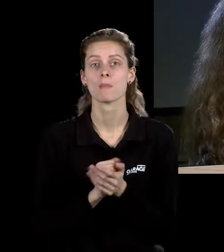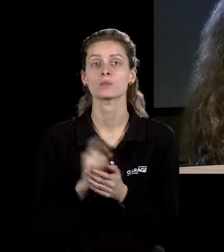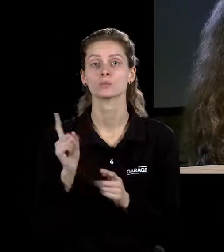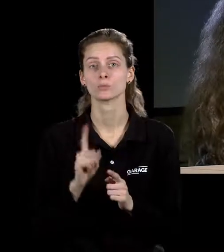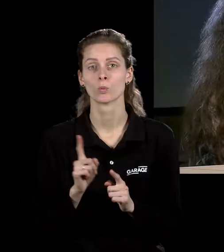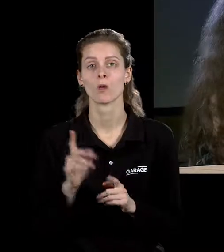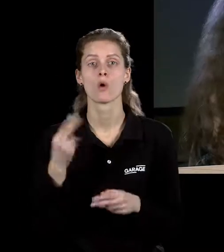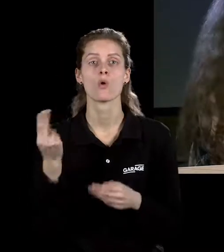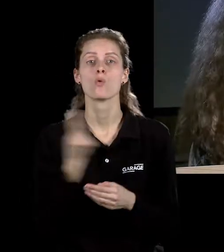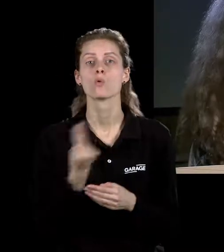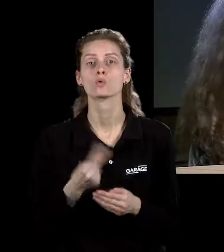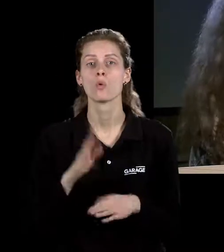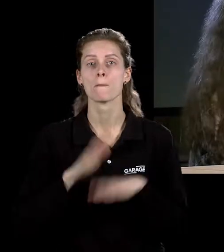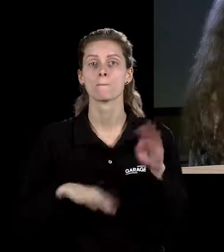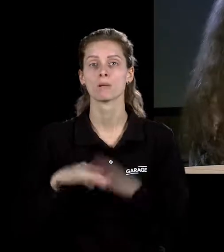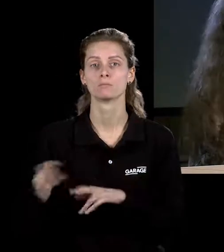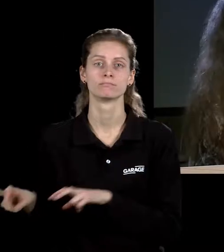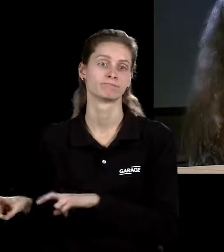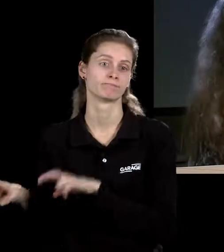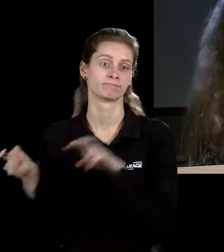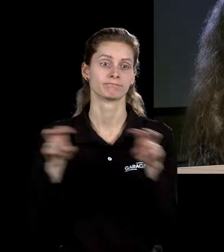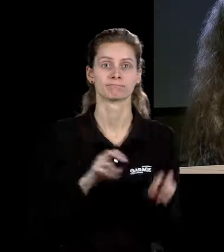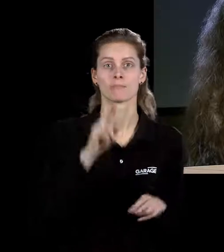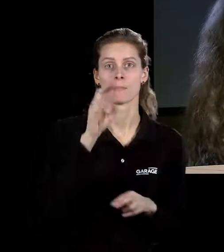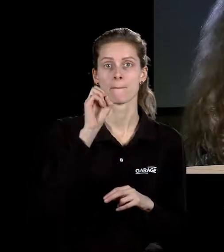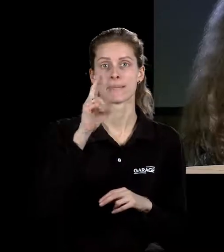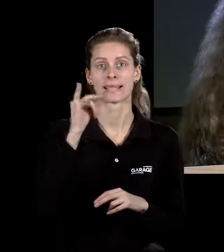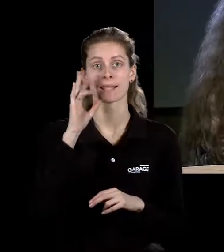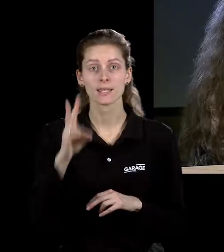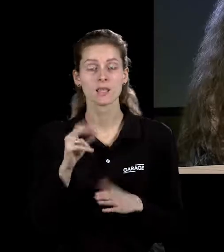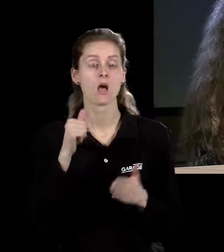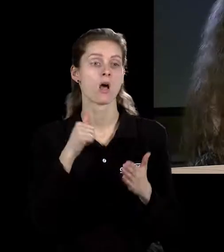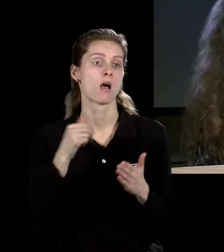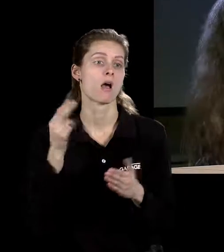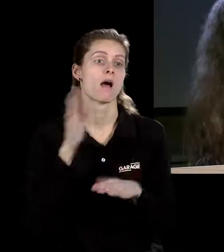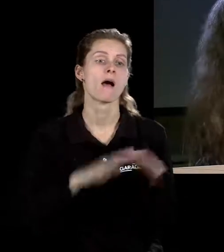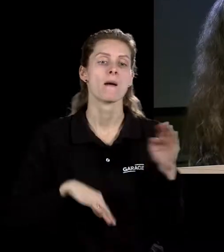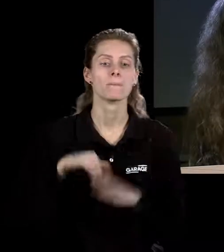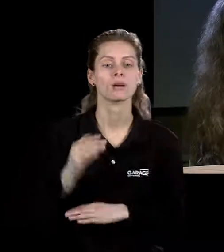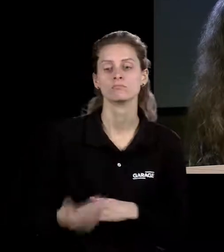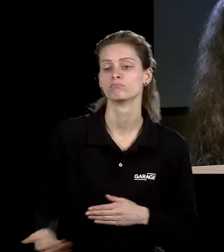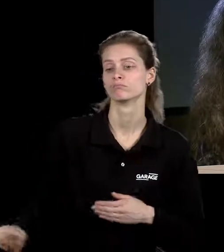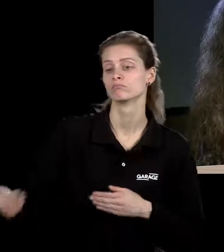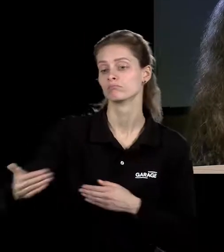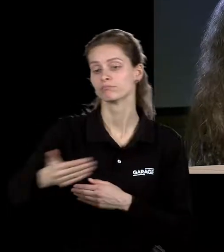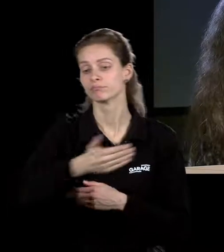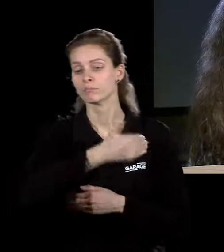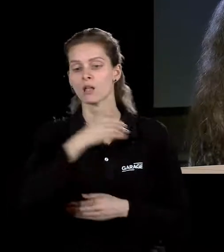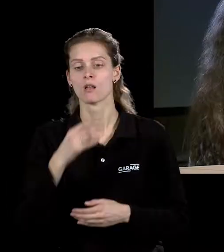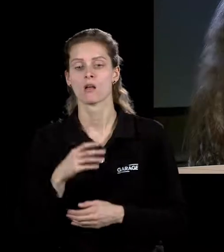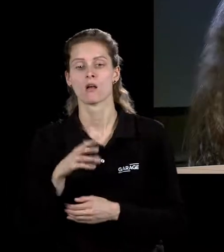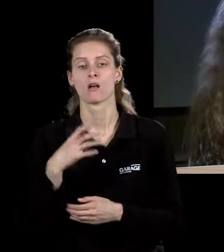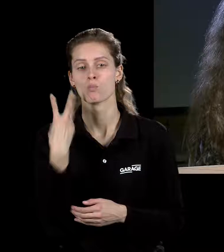качестве художественной практики он переезжает в Пекин, и в качестве художественной практики начинает собирать всякий мусор на улице.